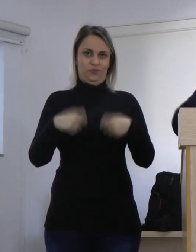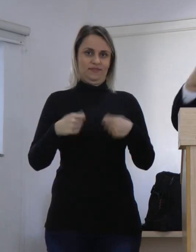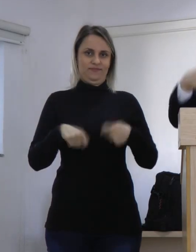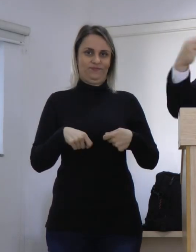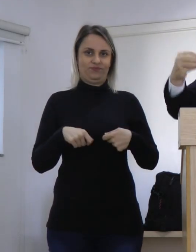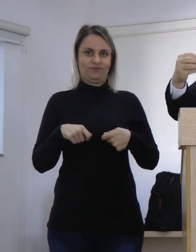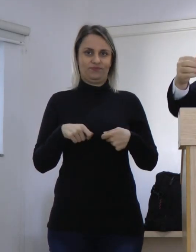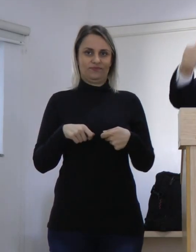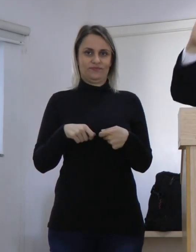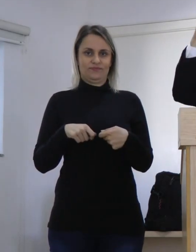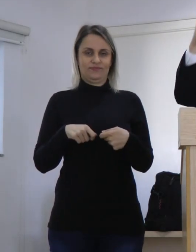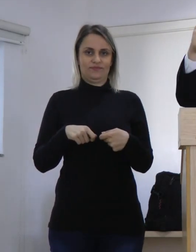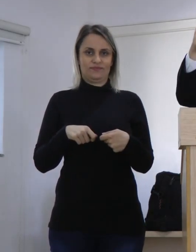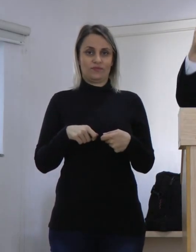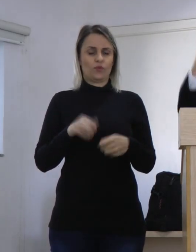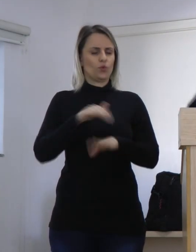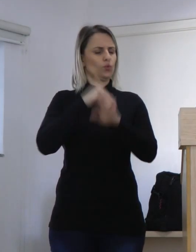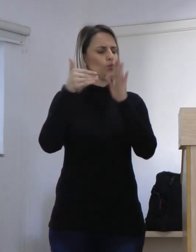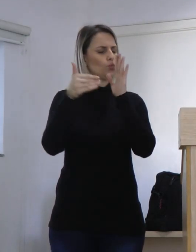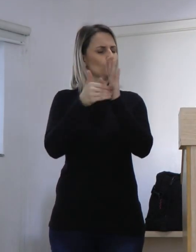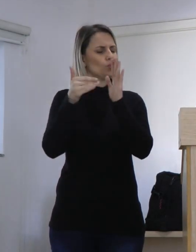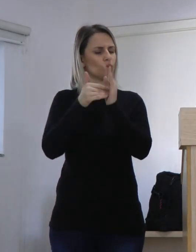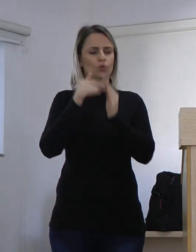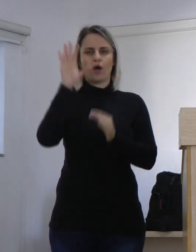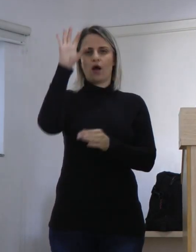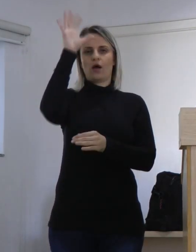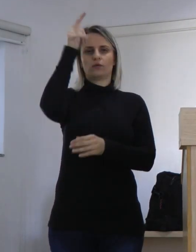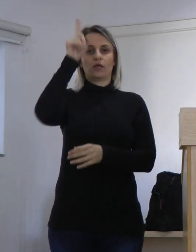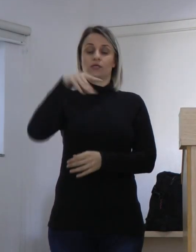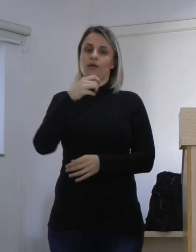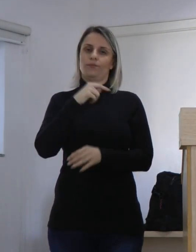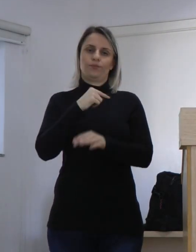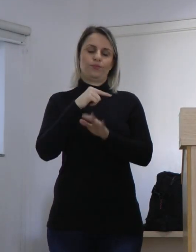E tudo que acontece conosco é para o nosso bem.